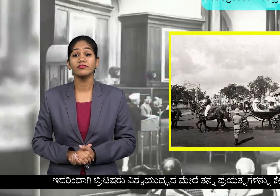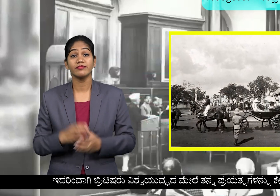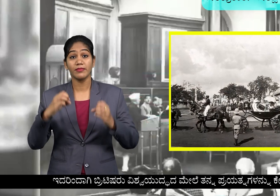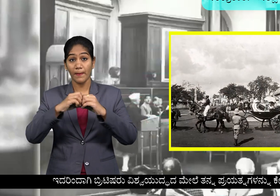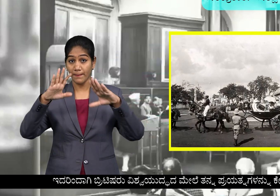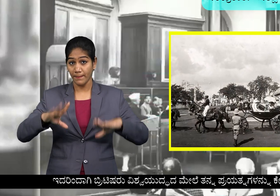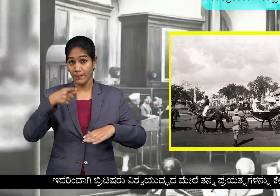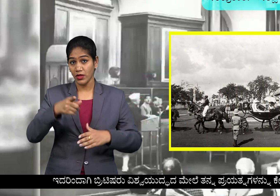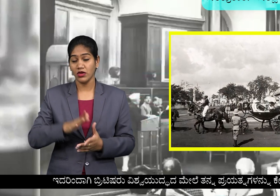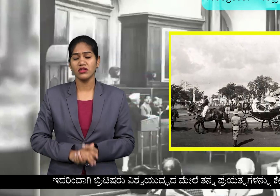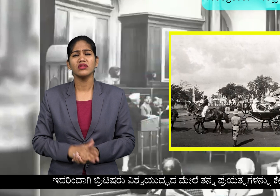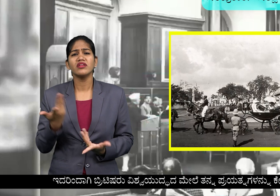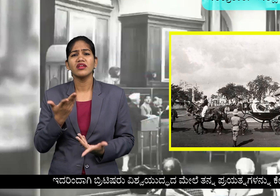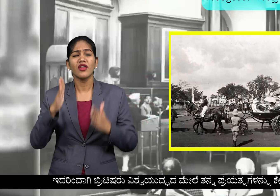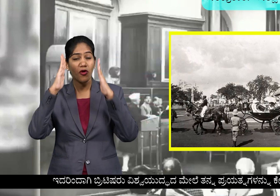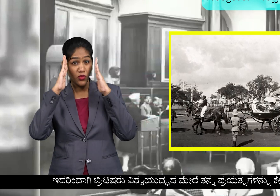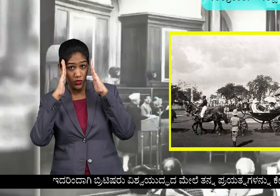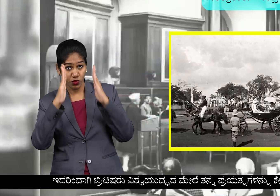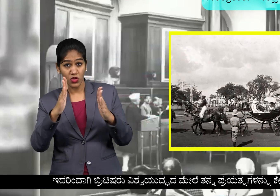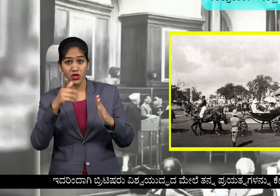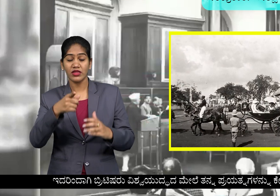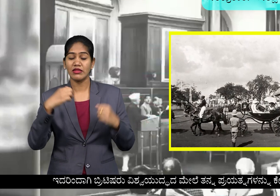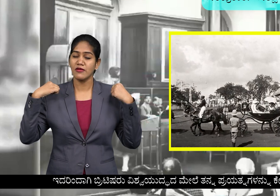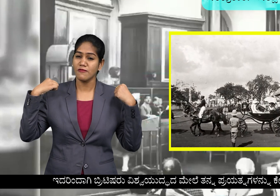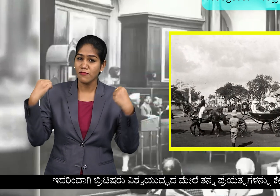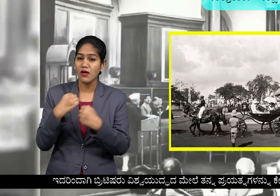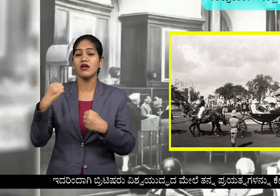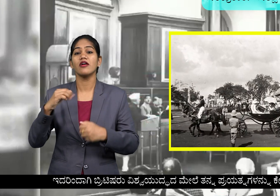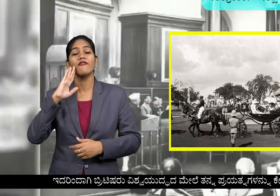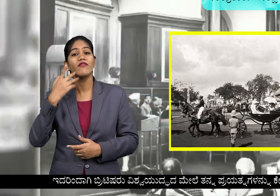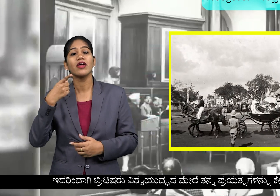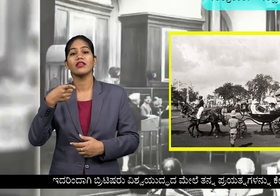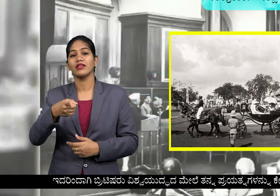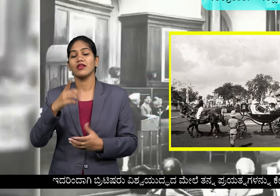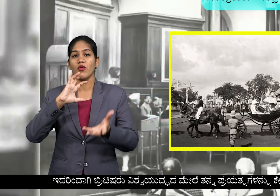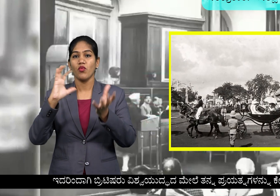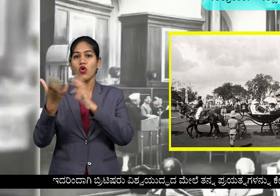ಇದರಿಂದಾಗಿ ಬ್ರಿಟಿಷರು ವಿಶ್ವಯುದ್ಧದ ಮೇಲೆ ತನ್ನ ಪ್ರಯತ್ನಗಳನ್ನು ಕೇಂದ್ರೀಕರಿಸಬಹುದು.